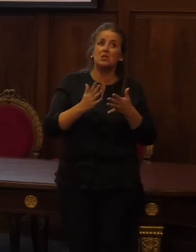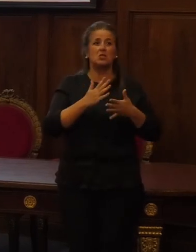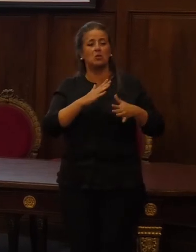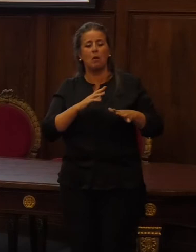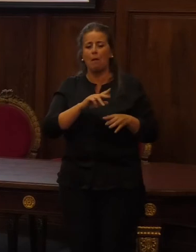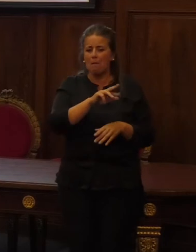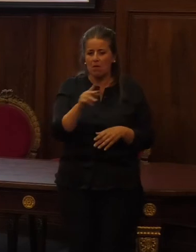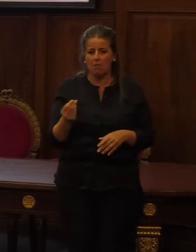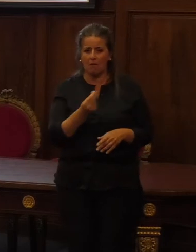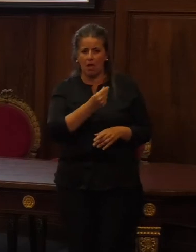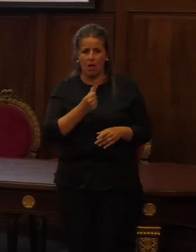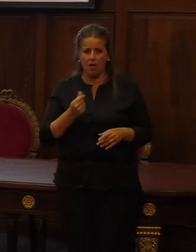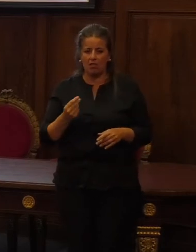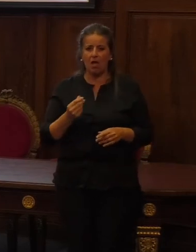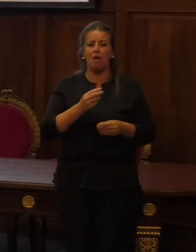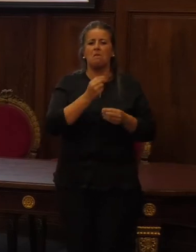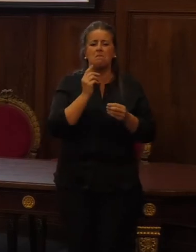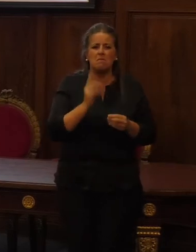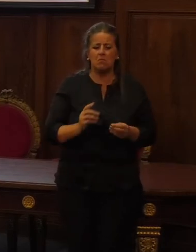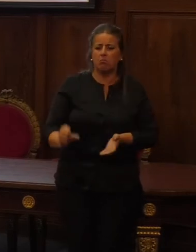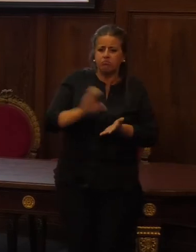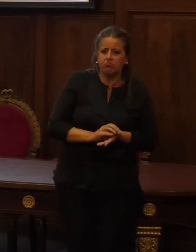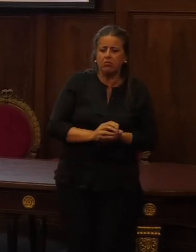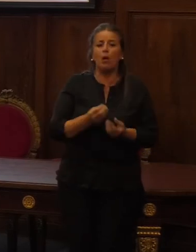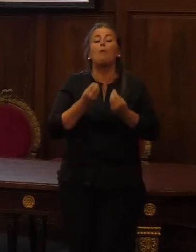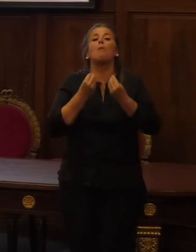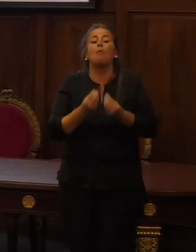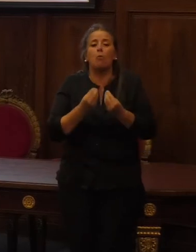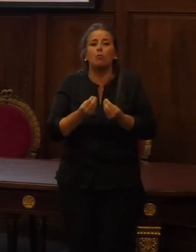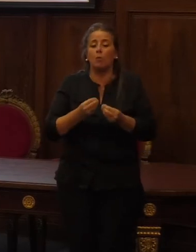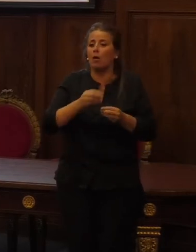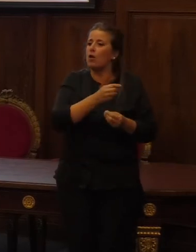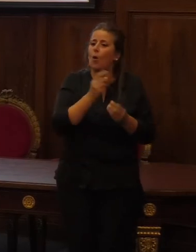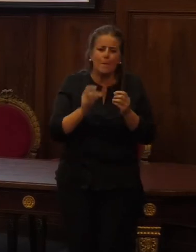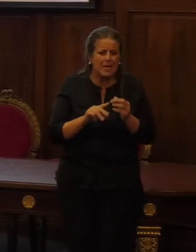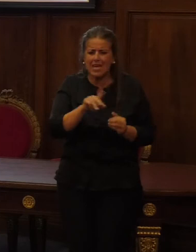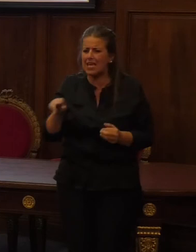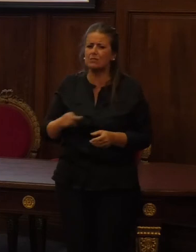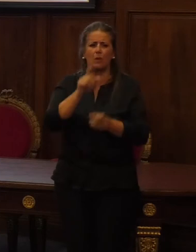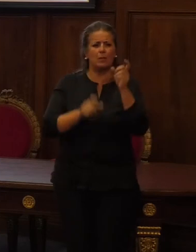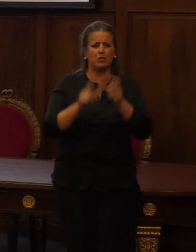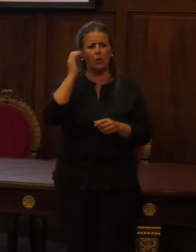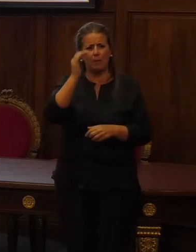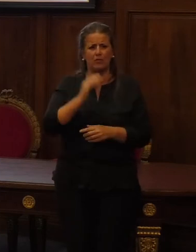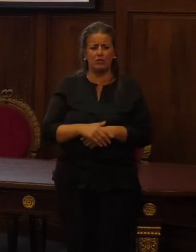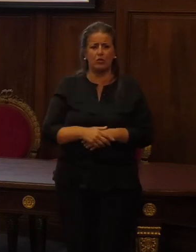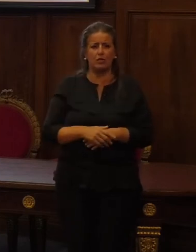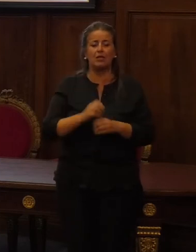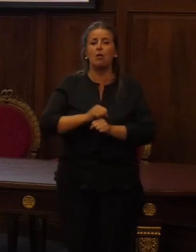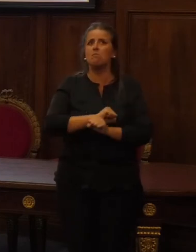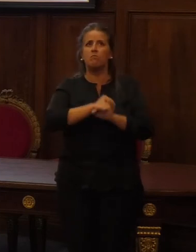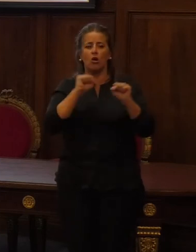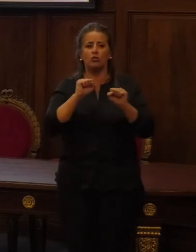con el mismo presupuesto, con los mismos recursos, con los mismos planteles de docentes y con una